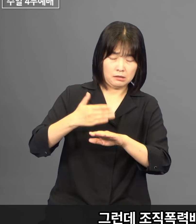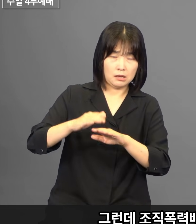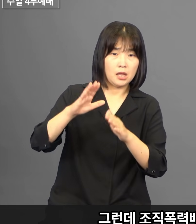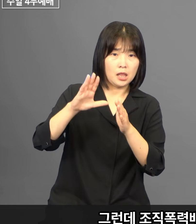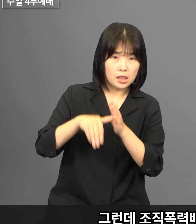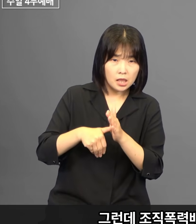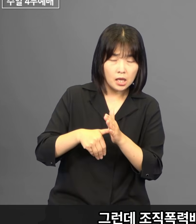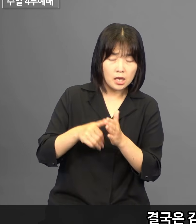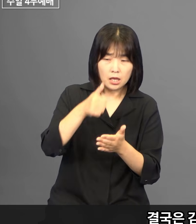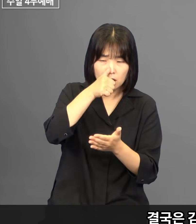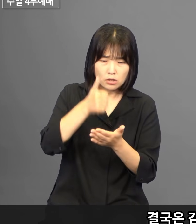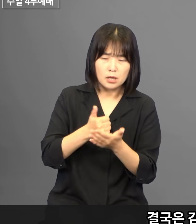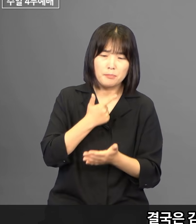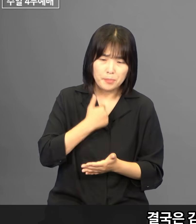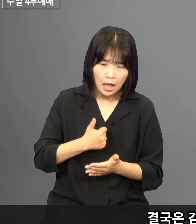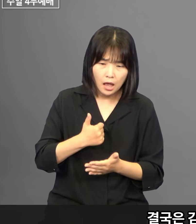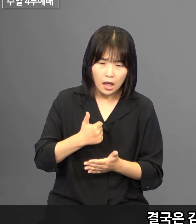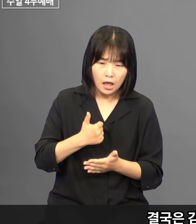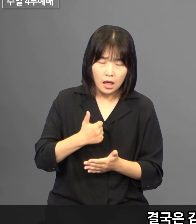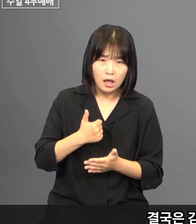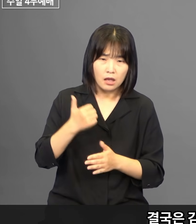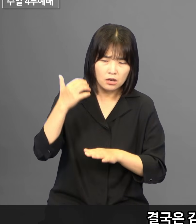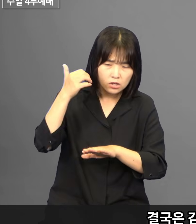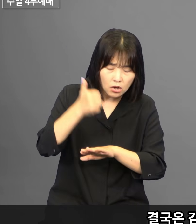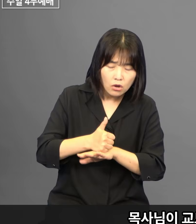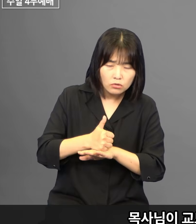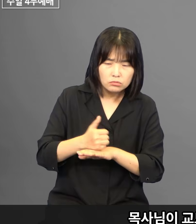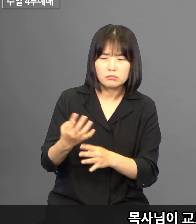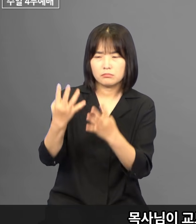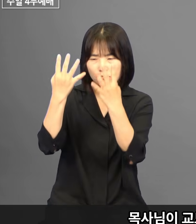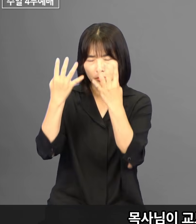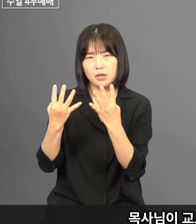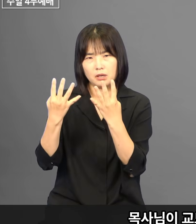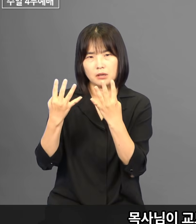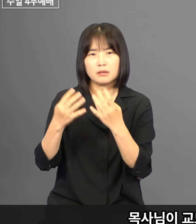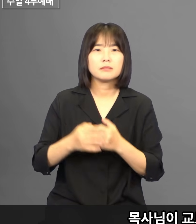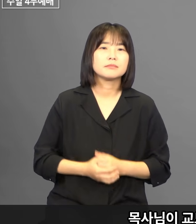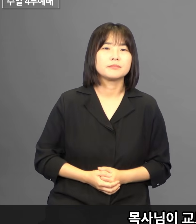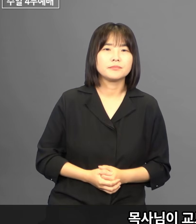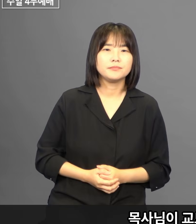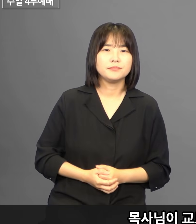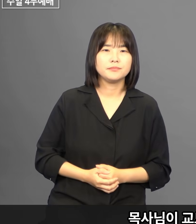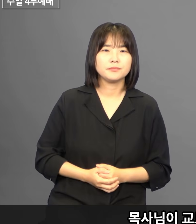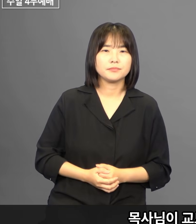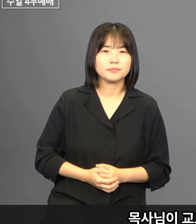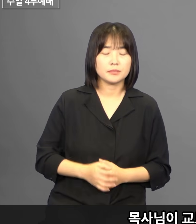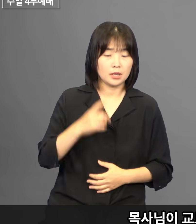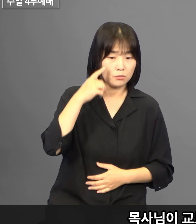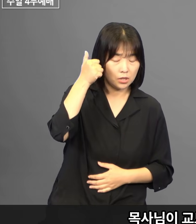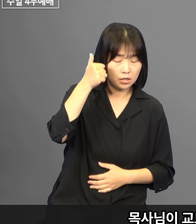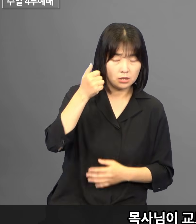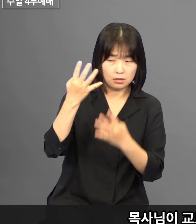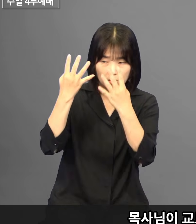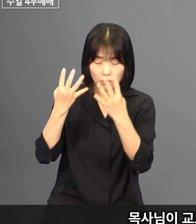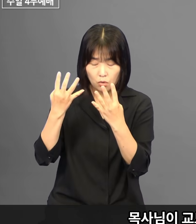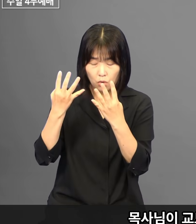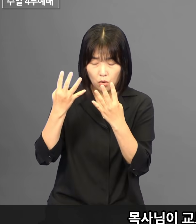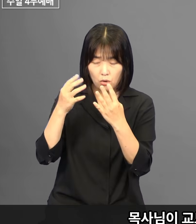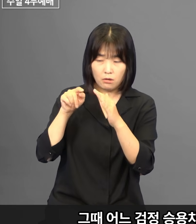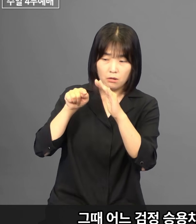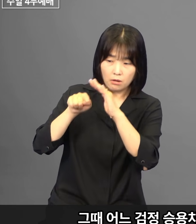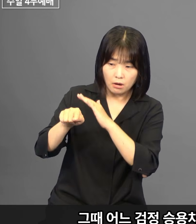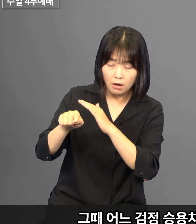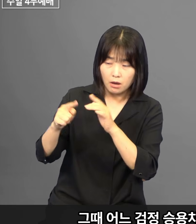지었던 죄 때문에 결국은 감옥에 가게 됩니다. 목사님이 교도소에 면회를